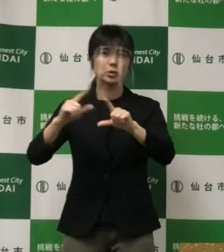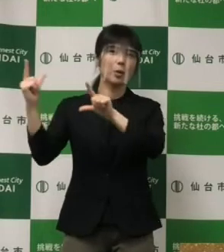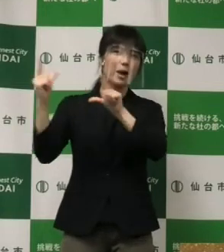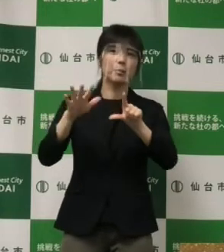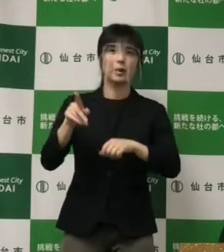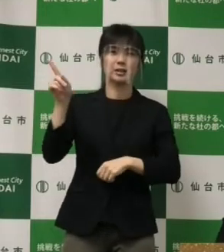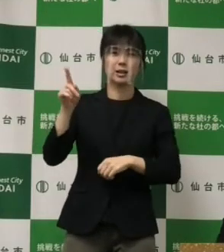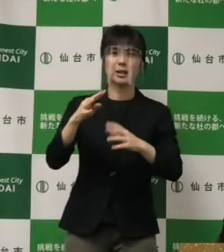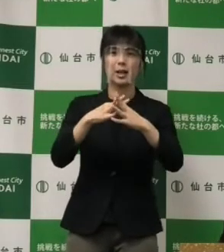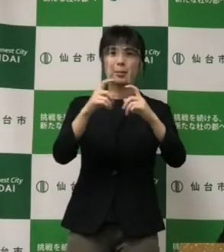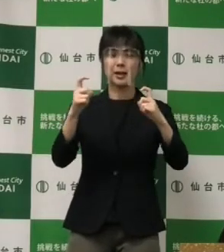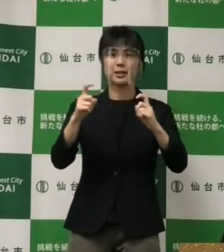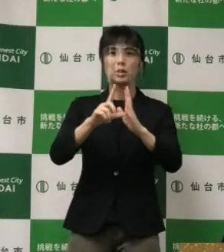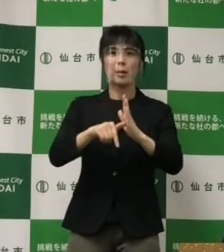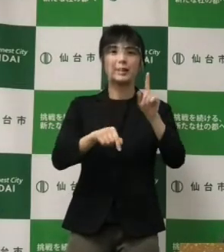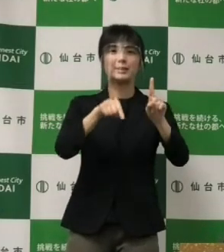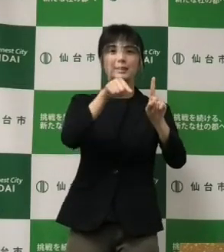は、1.15 ということで、